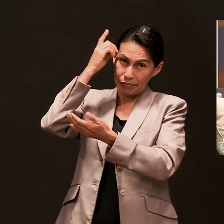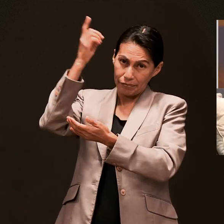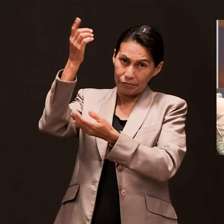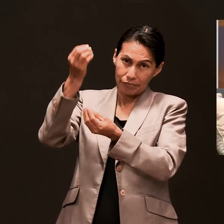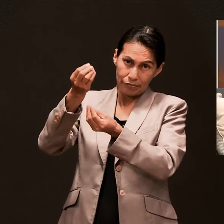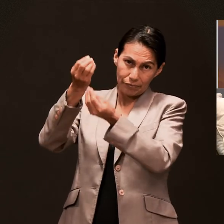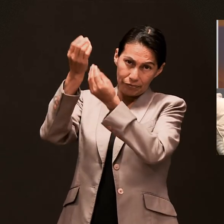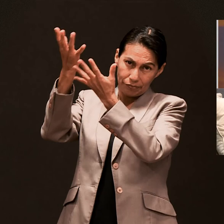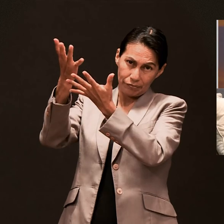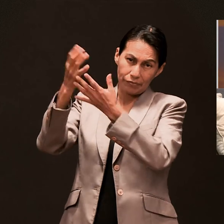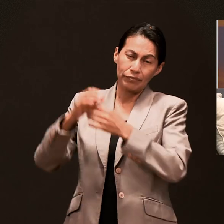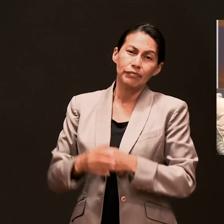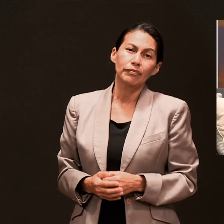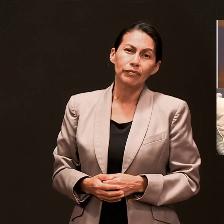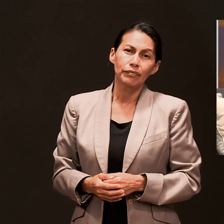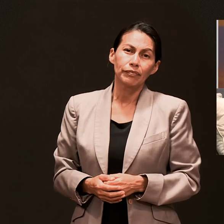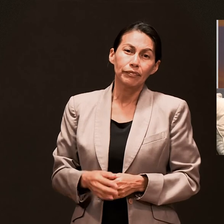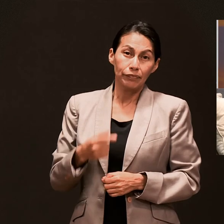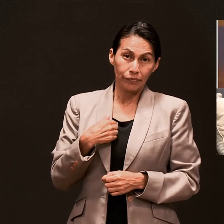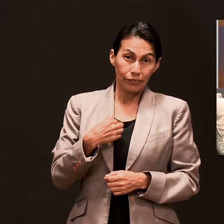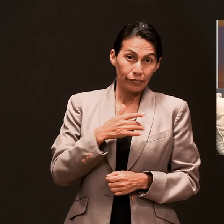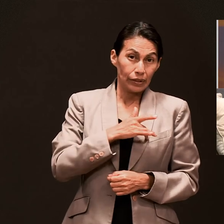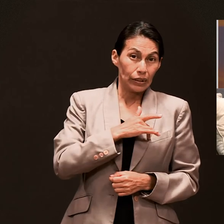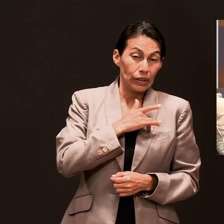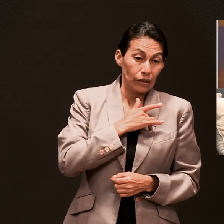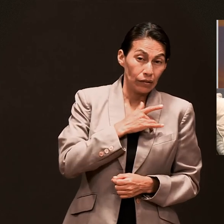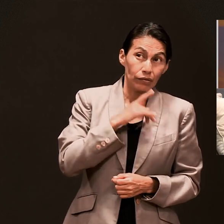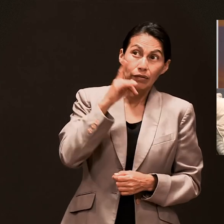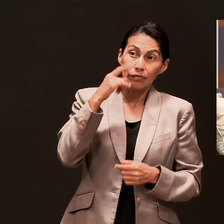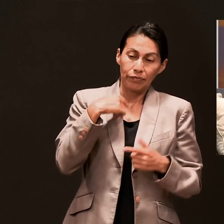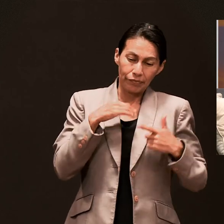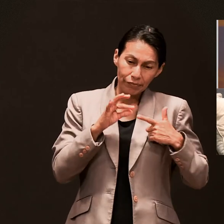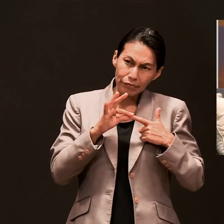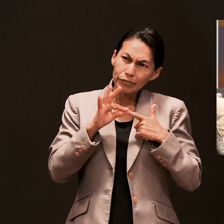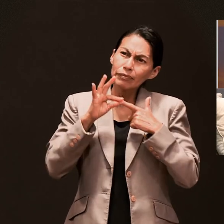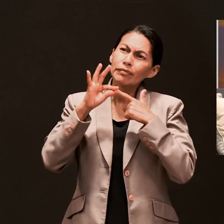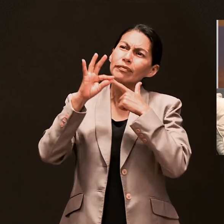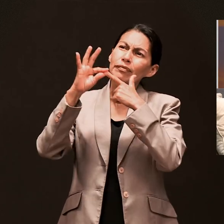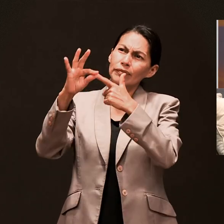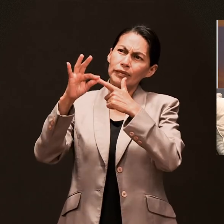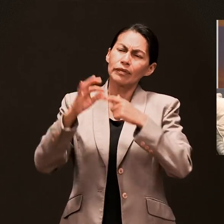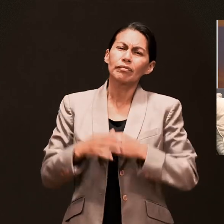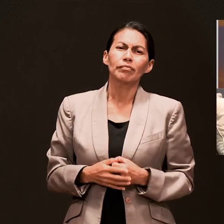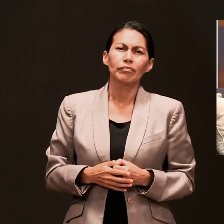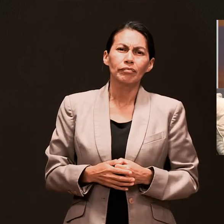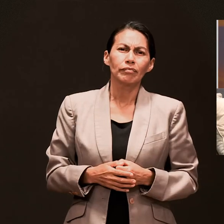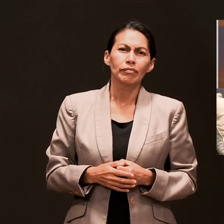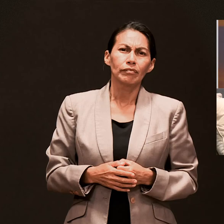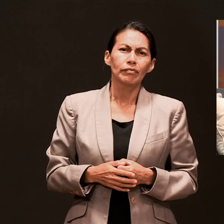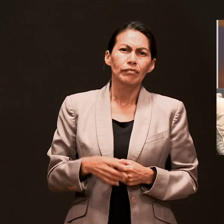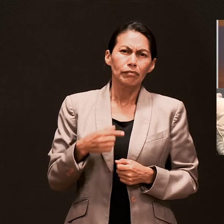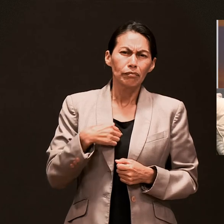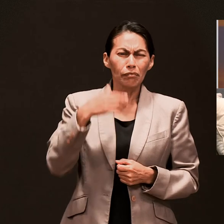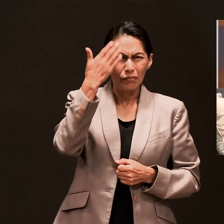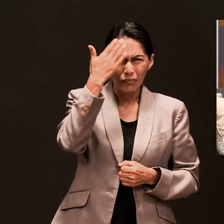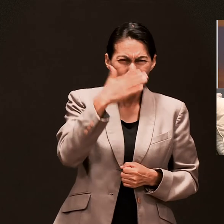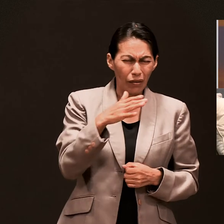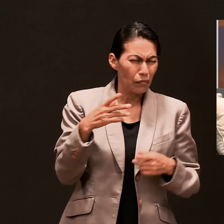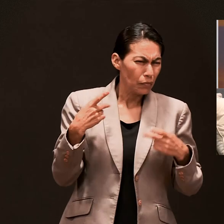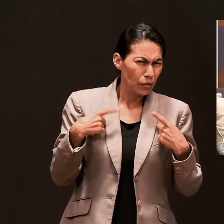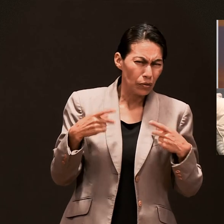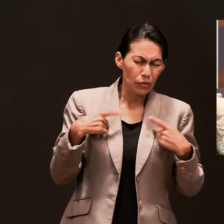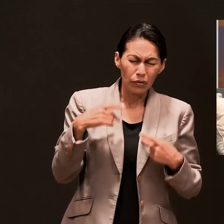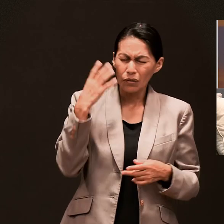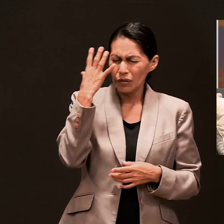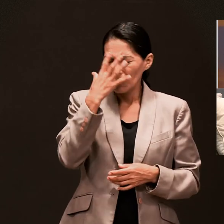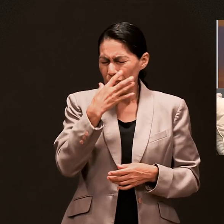de orar verdad Pues esta situación y siento que él me ha ido guiando sí sé